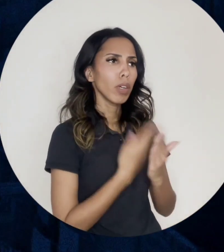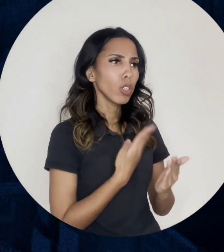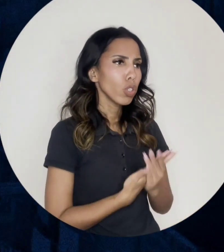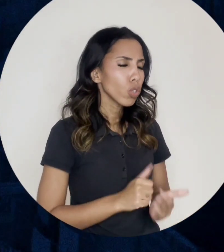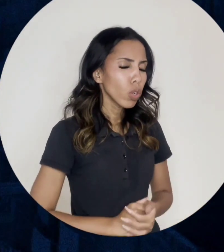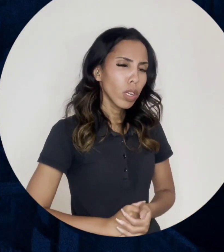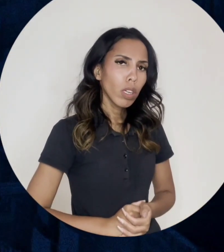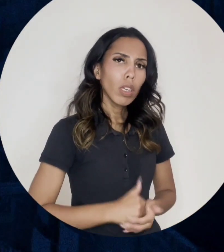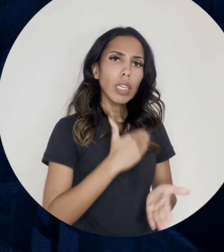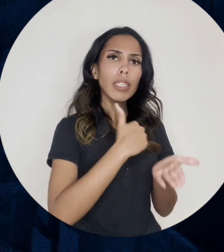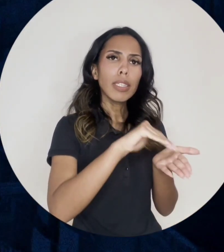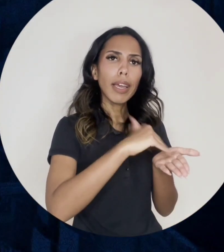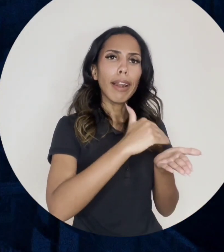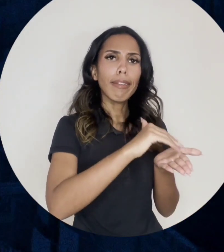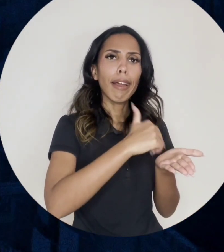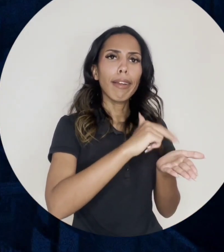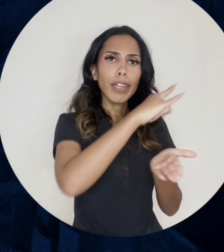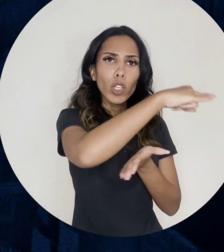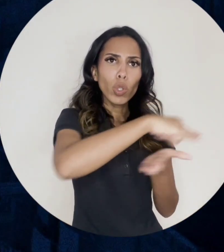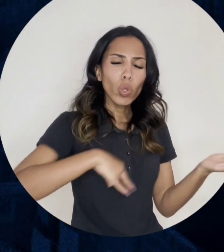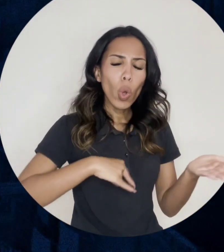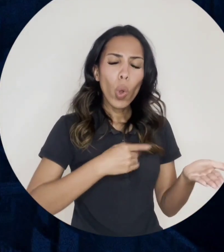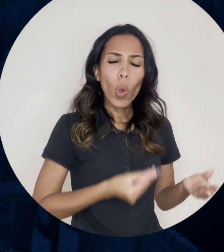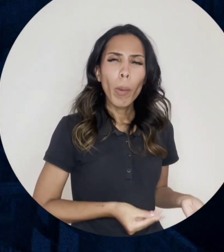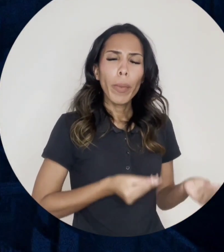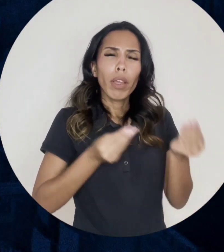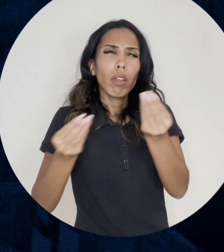para a secretaria. Cara,